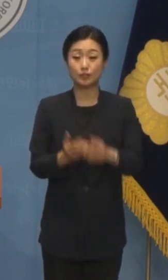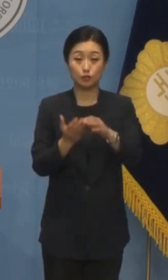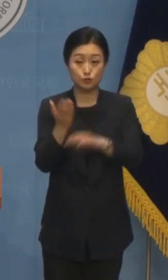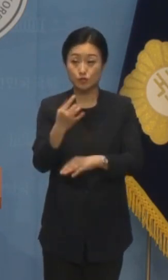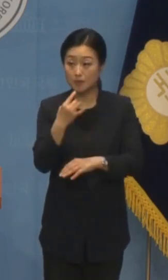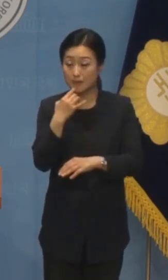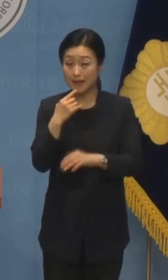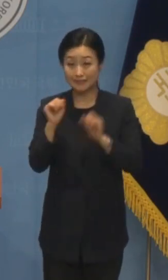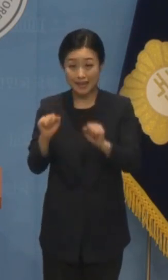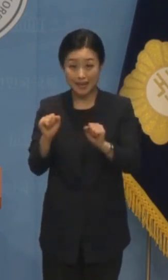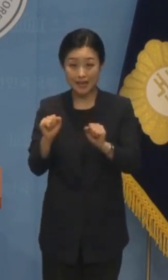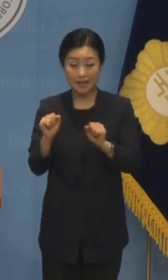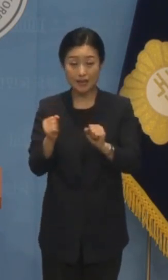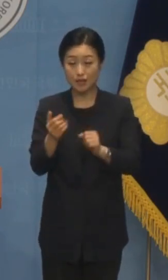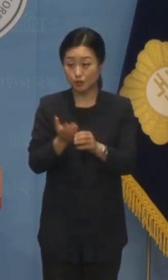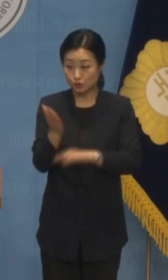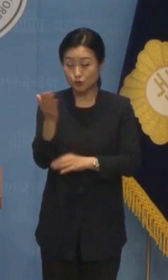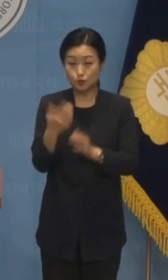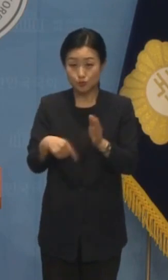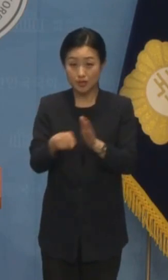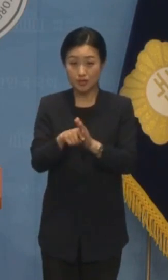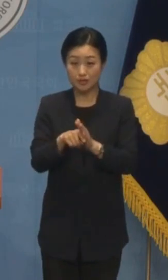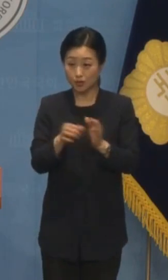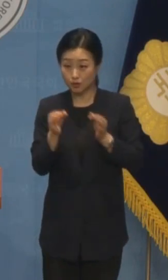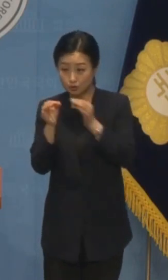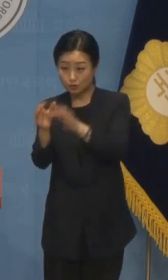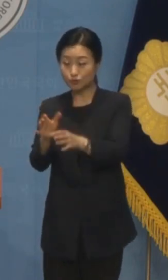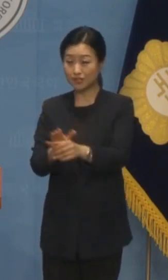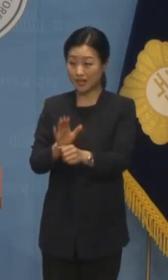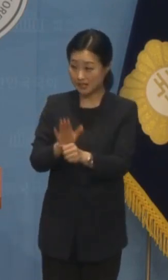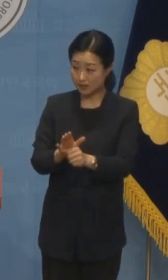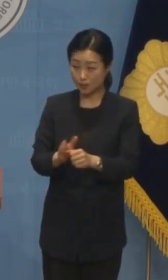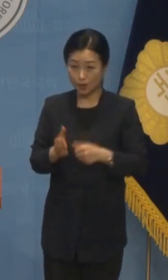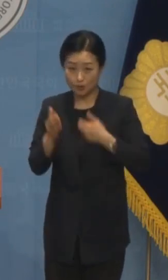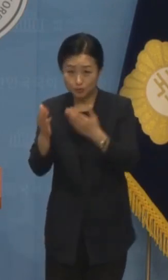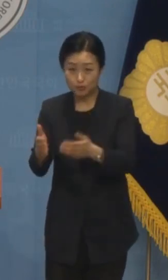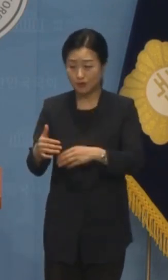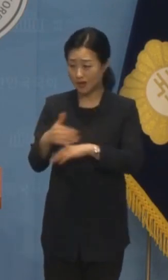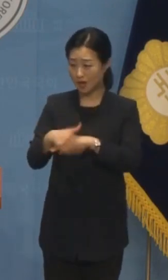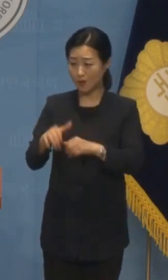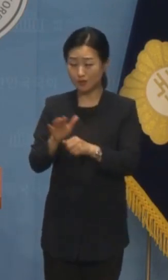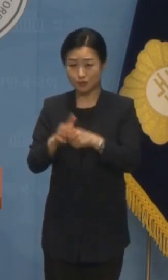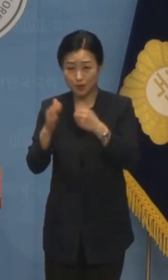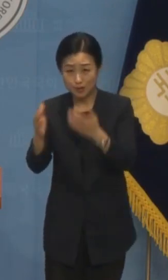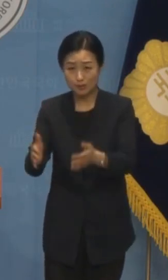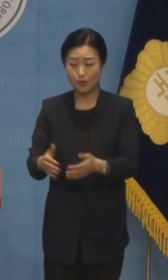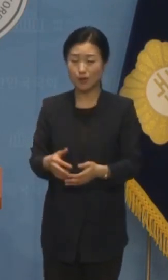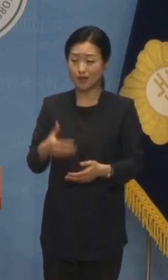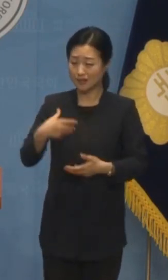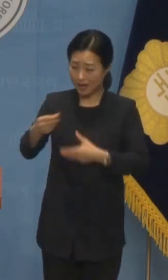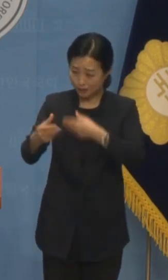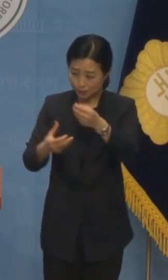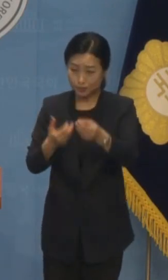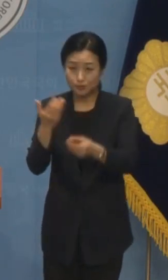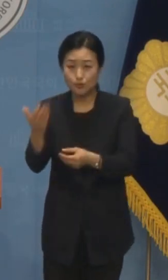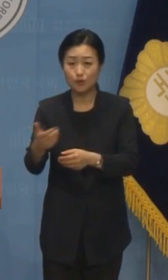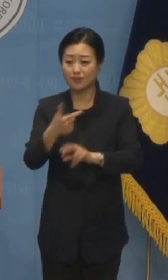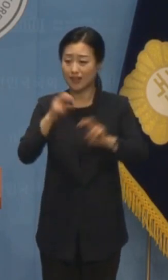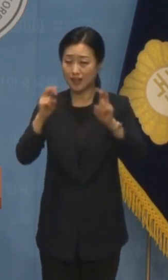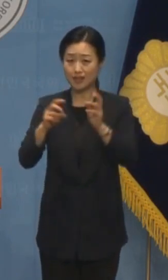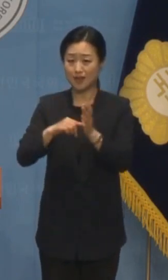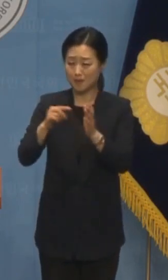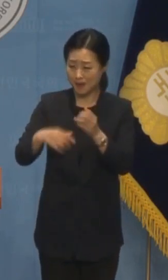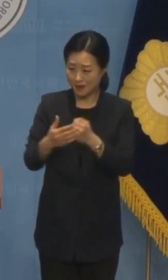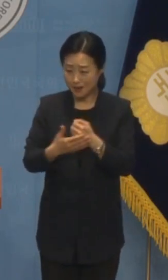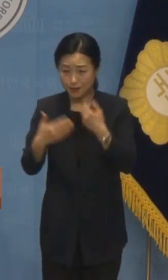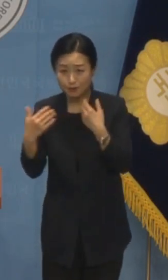수출만이 살 길이고 이를 위해서 재정자원과 금융자원 그리고 정책자원과 심지어는 재벌 지배가문의 위법에